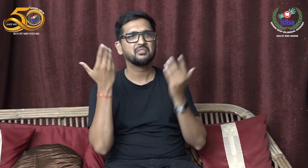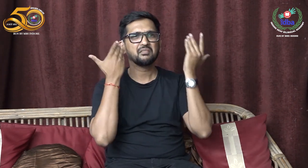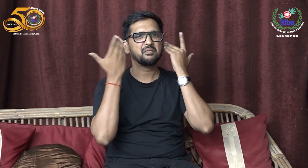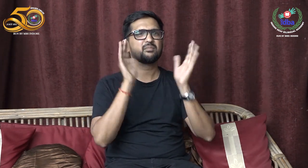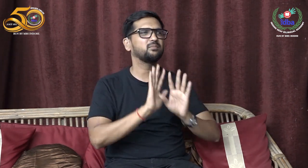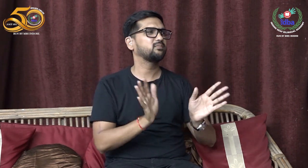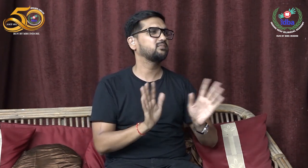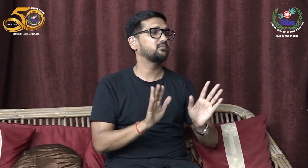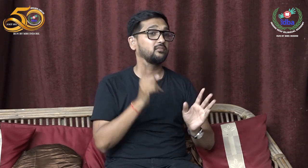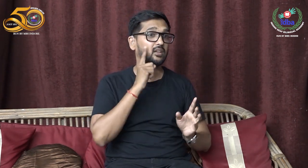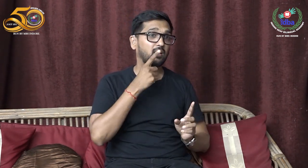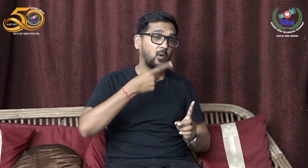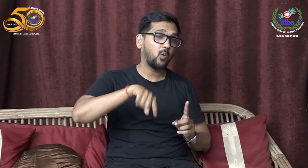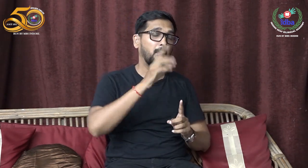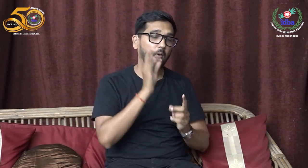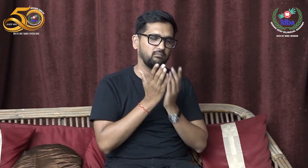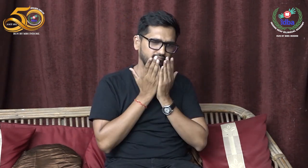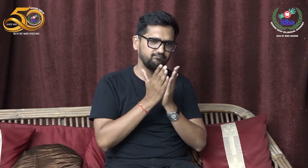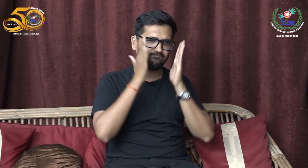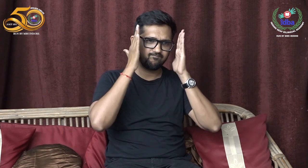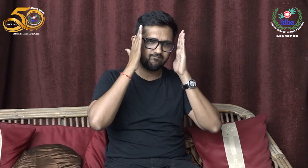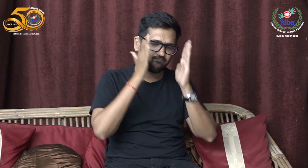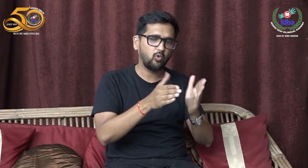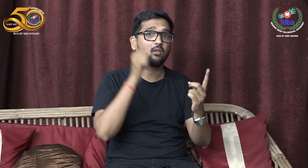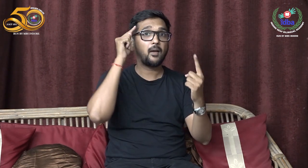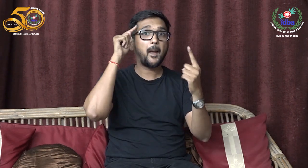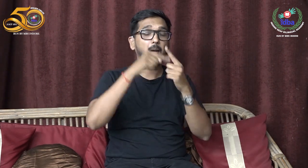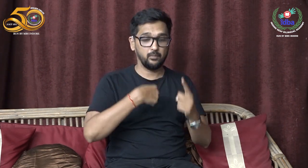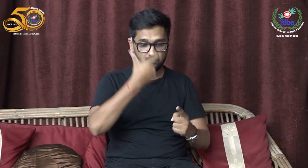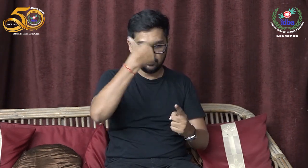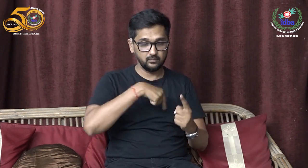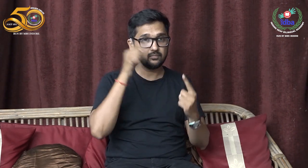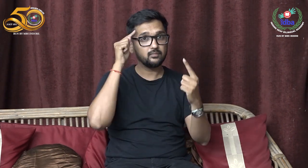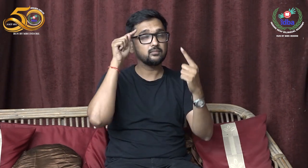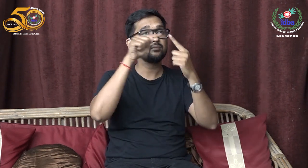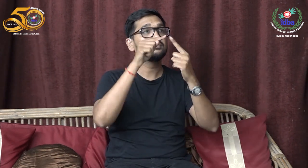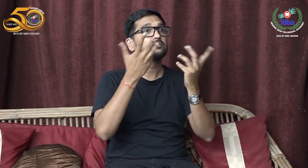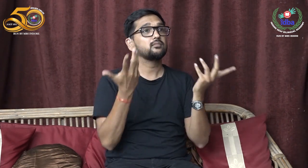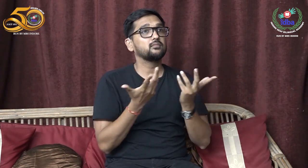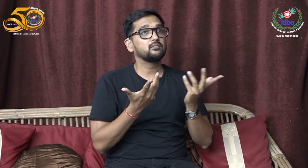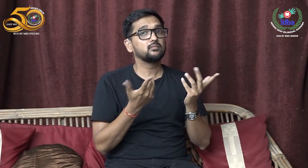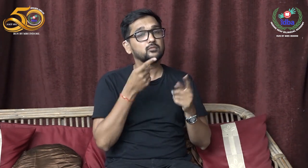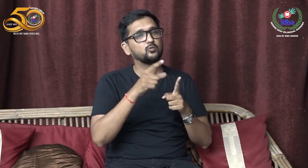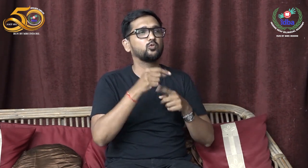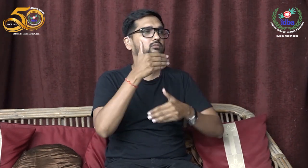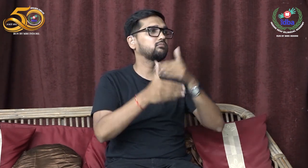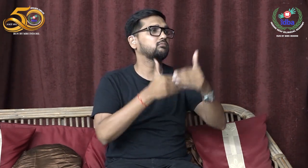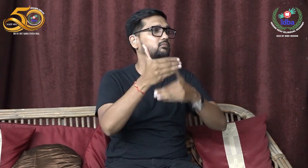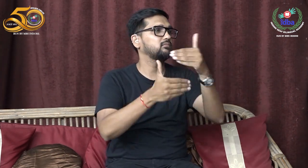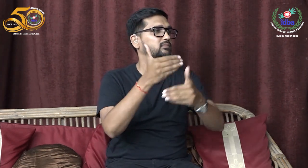अच्छा पढ़ता है, वो अच्छा पढ़ता है, ऐसा नहीं सुनना है। आपको अपने ऊपर फोकस करना है, कोई कैसा भी आपका करे। खुद का एम होना चाहिए कि आपको खुद को क्या करना है,